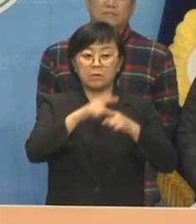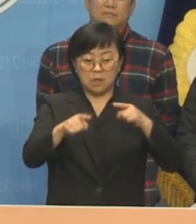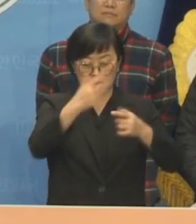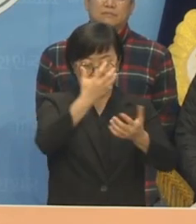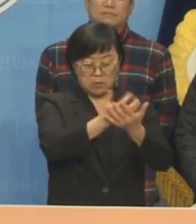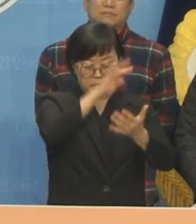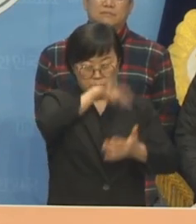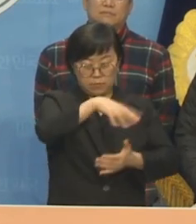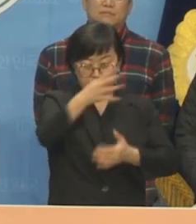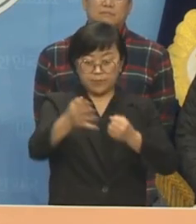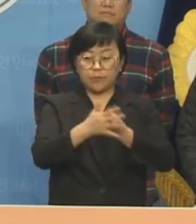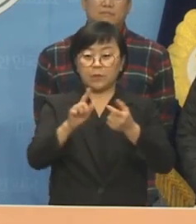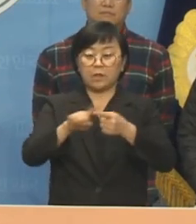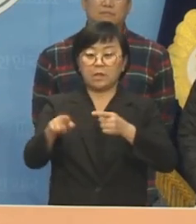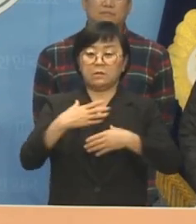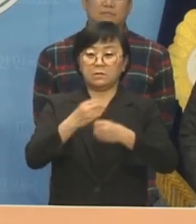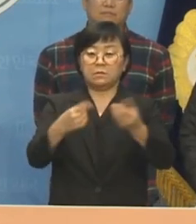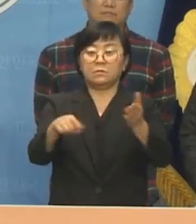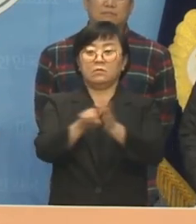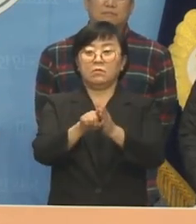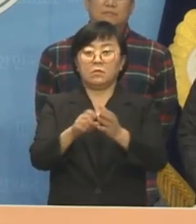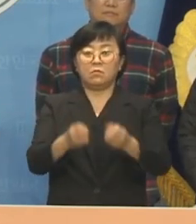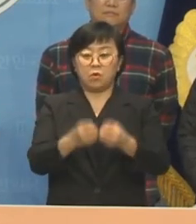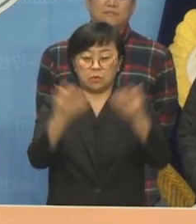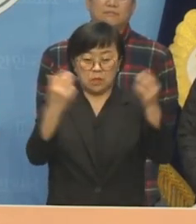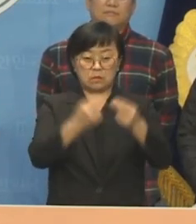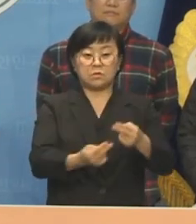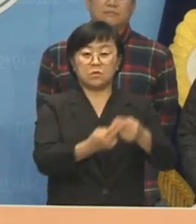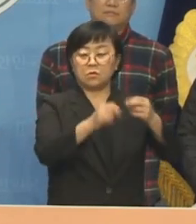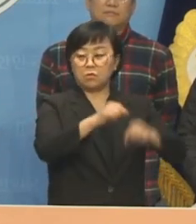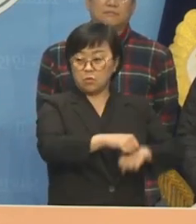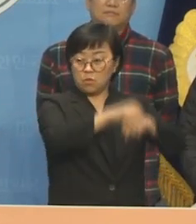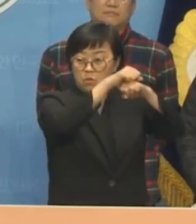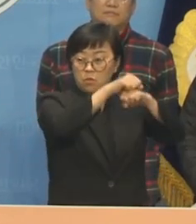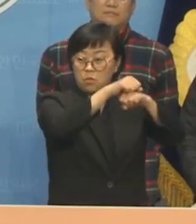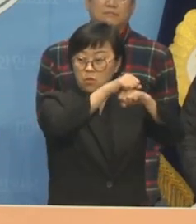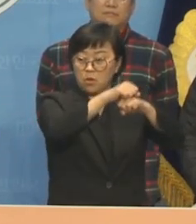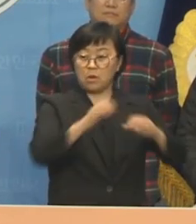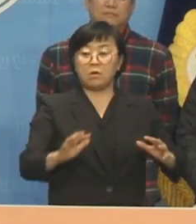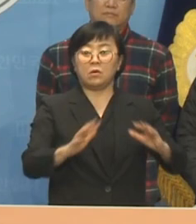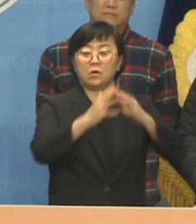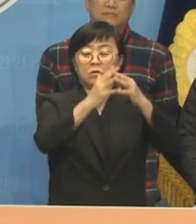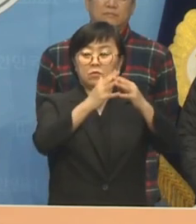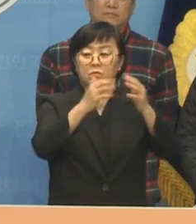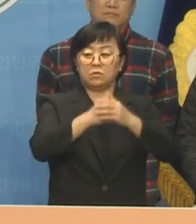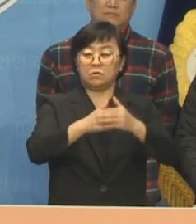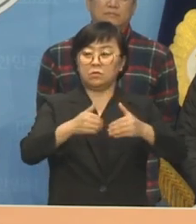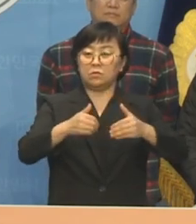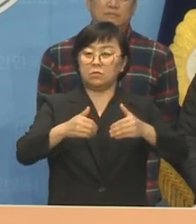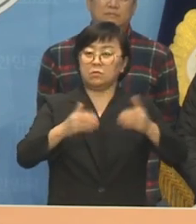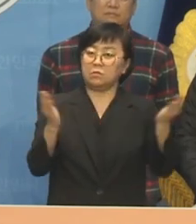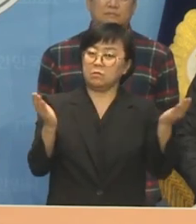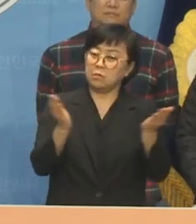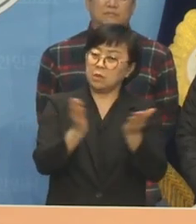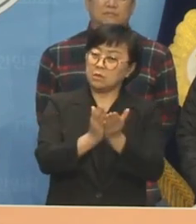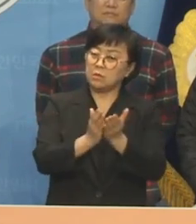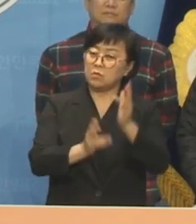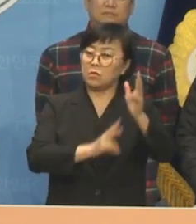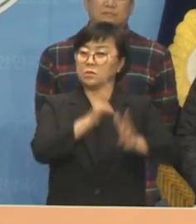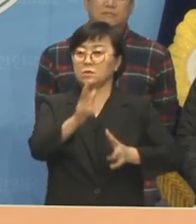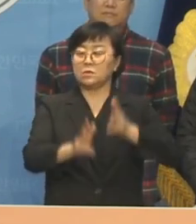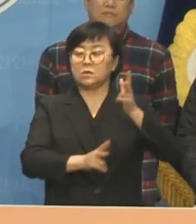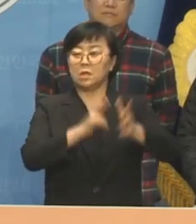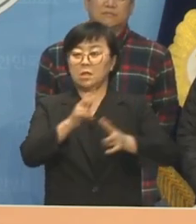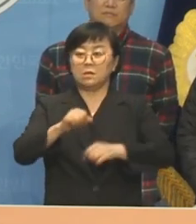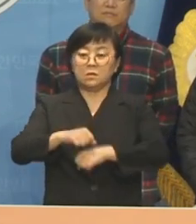업종 특성상 안전을 위하여 폭탄 저장고 등의 건축물 간 필요 이격에 맞춰 공장,